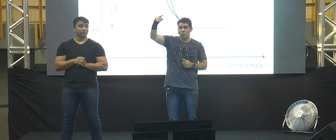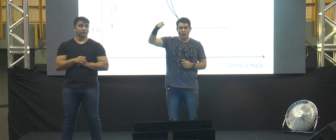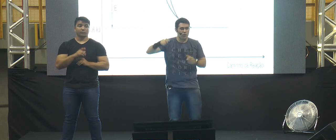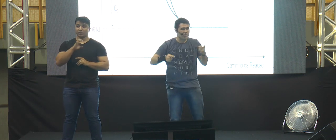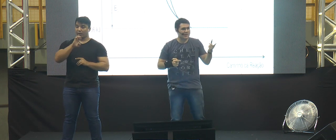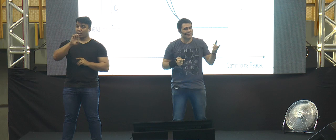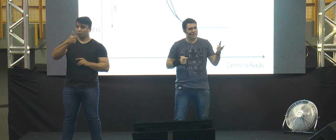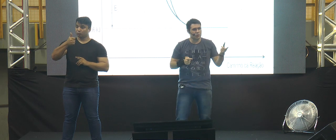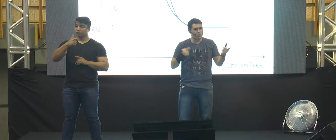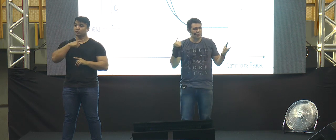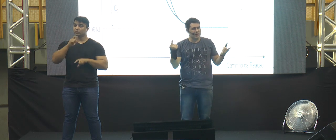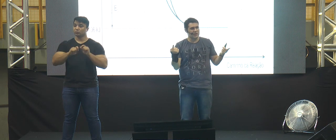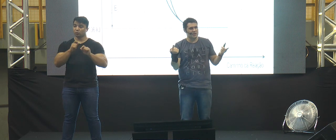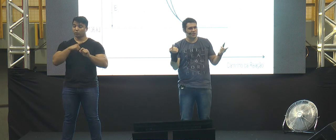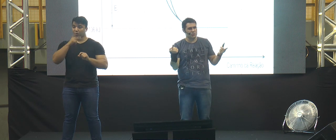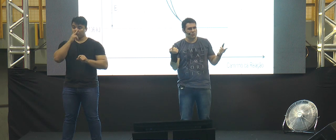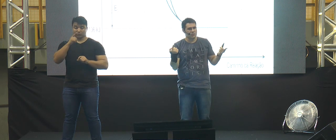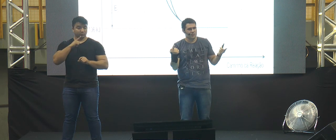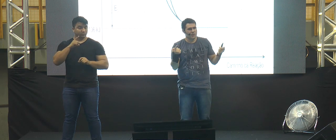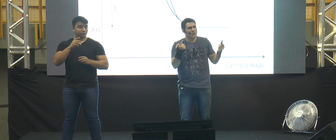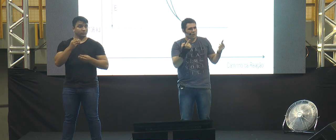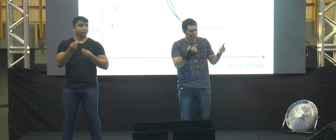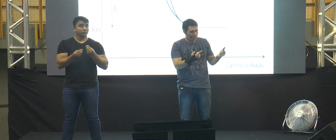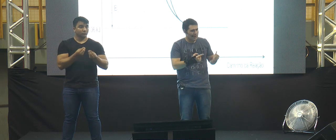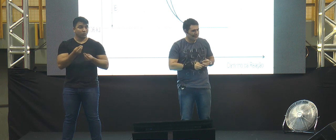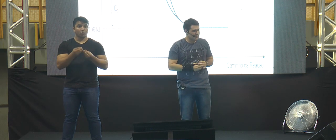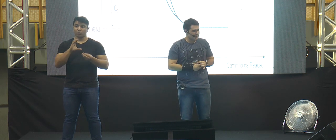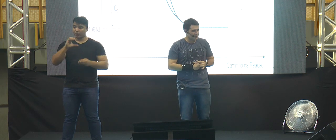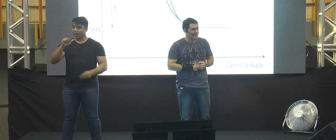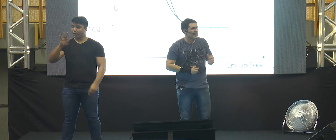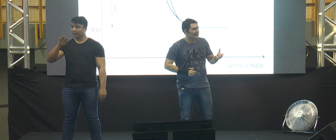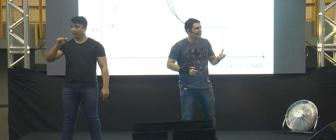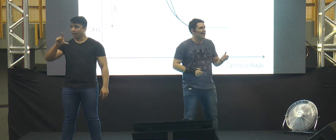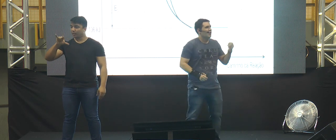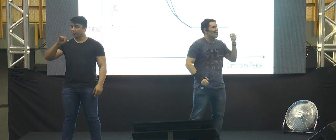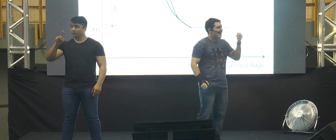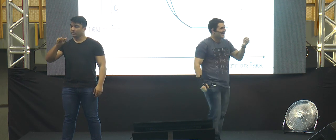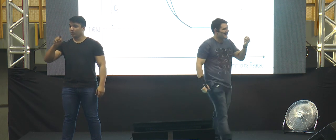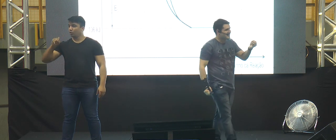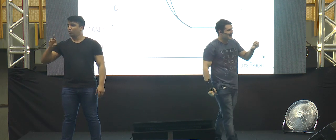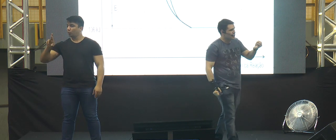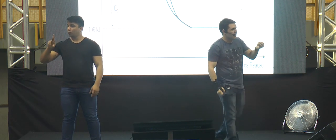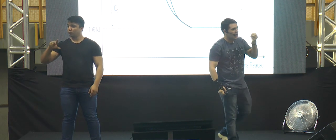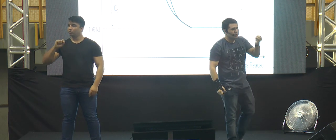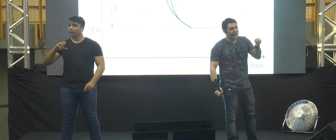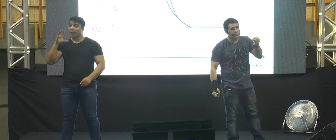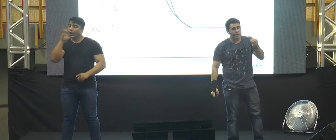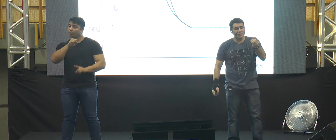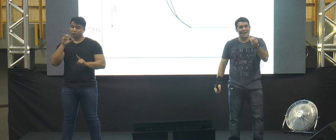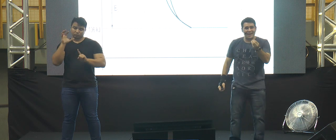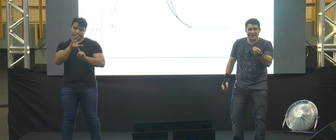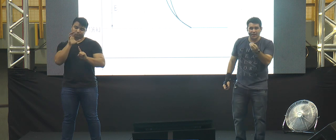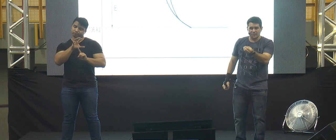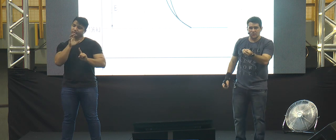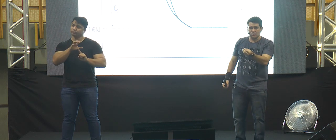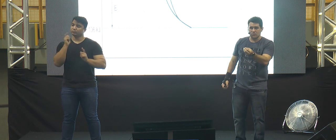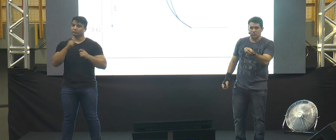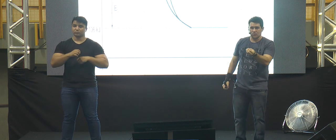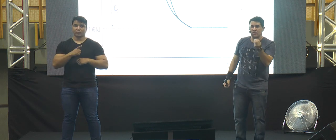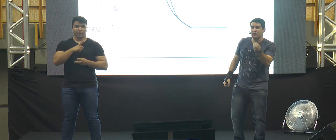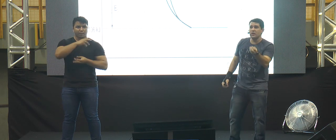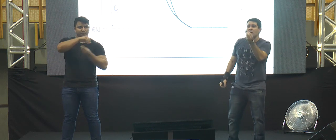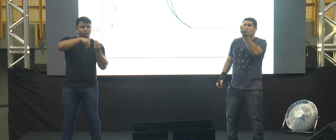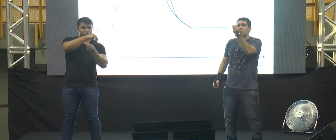Então E1 é com catalisador ou sem catalisador? Com o catalisador. Levi, o catalisador altera o ΔH da